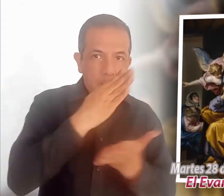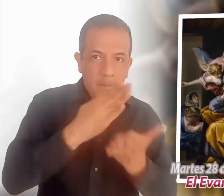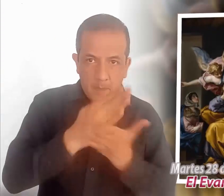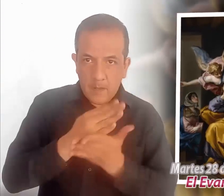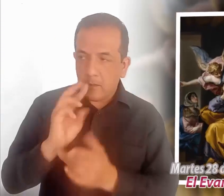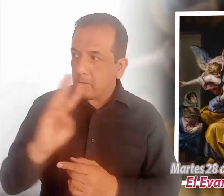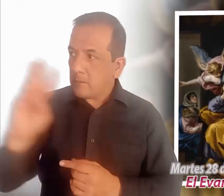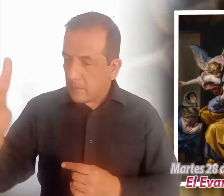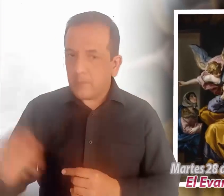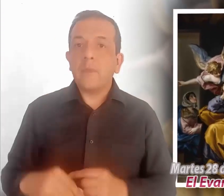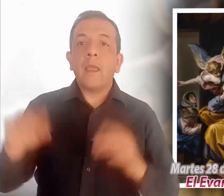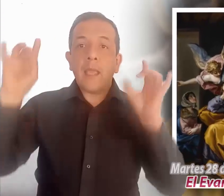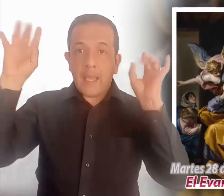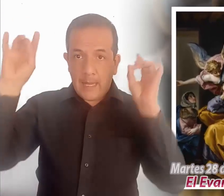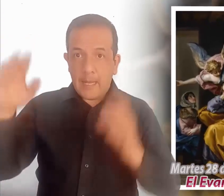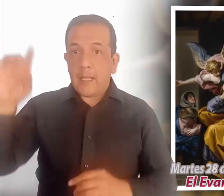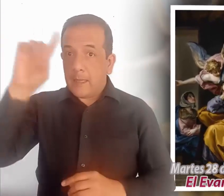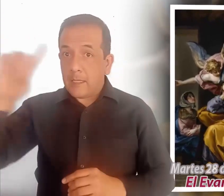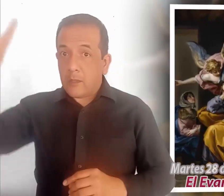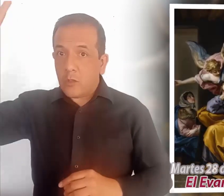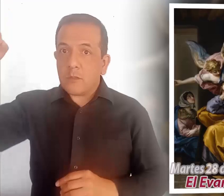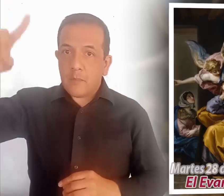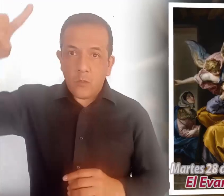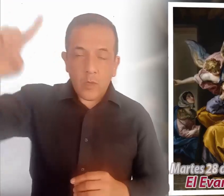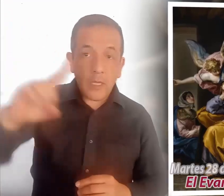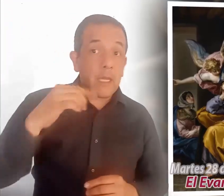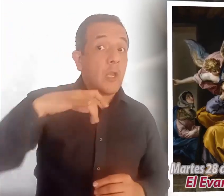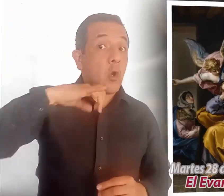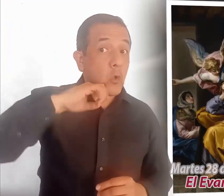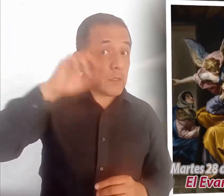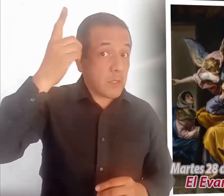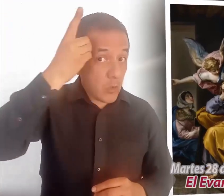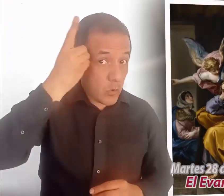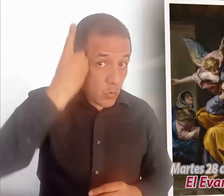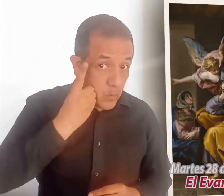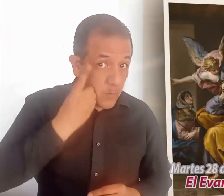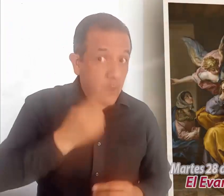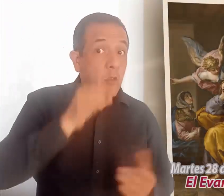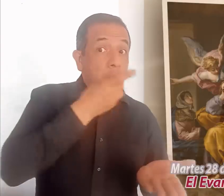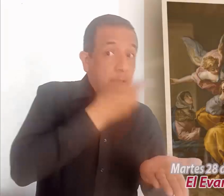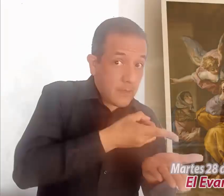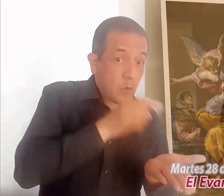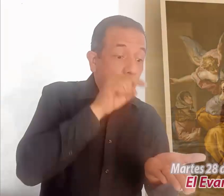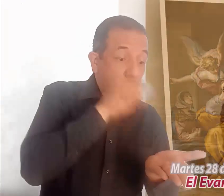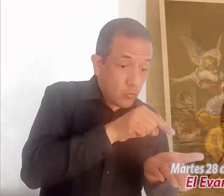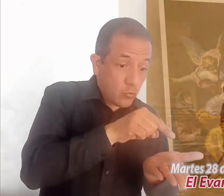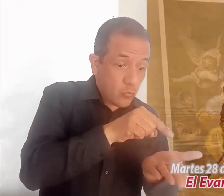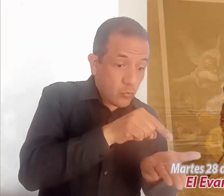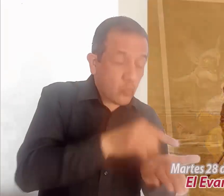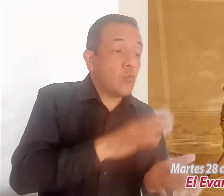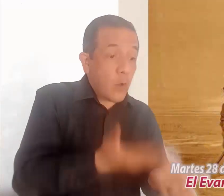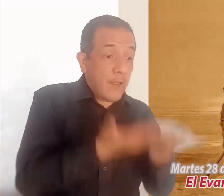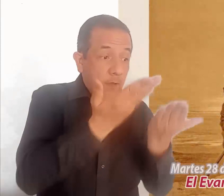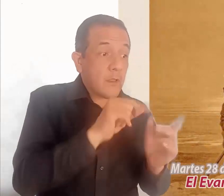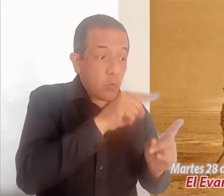ángel del Señor se le apareció en sueños a José y le dijo: levántate, toma al niño y a su madre y huye a